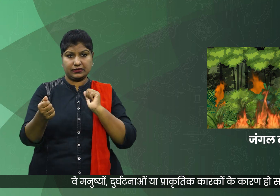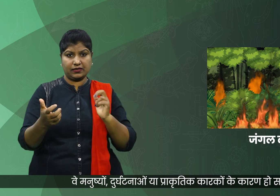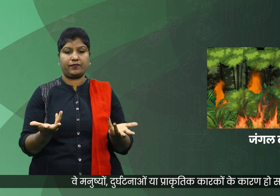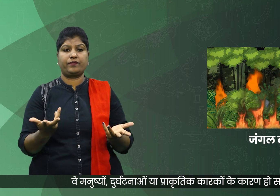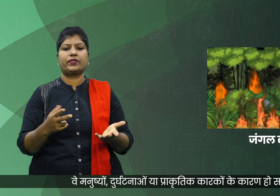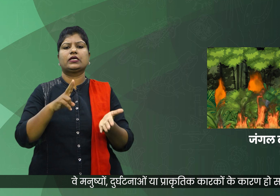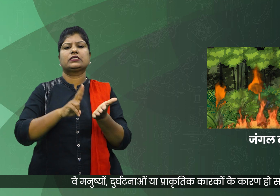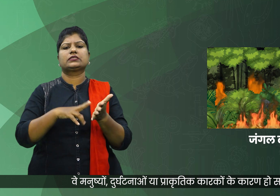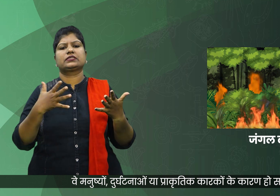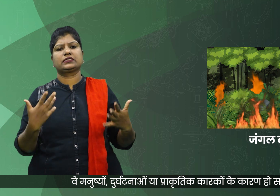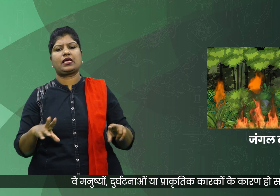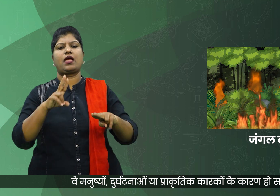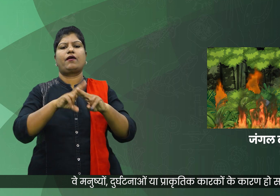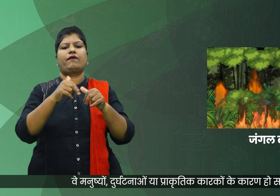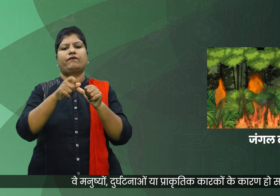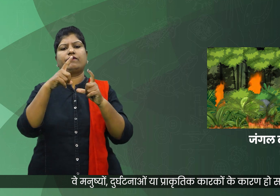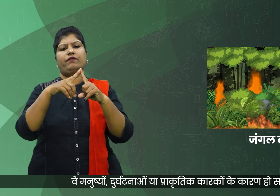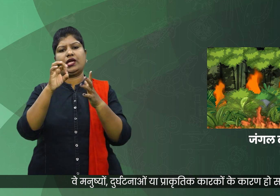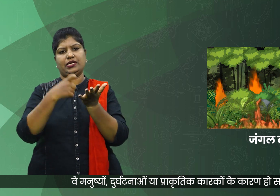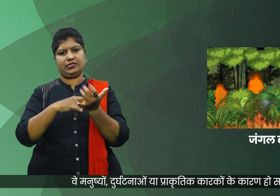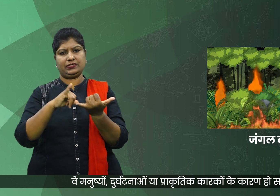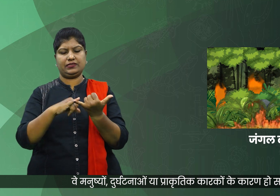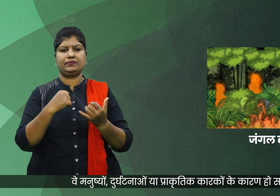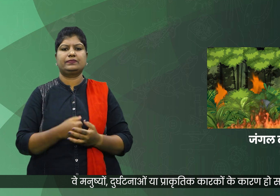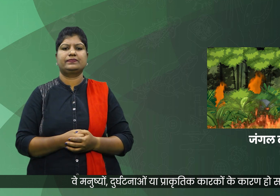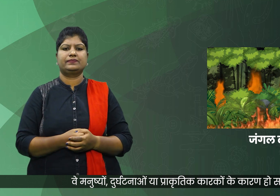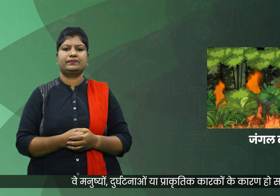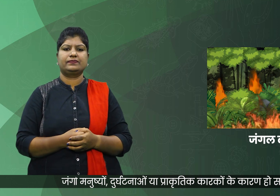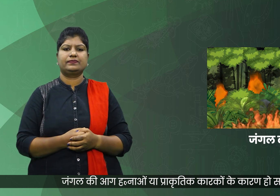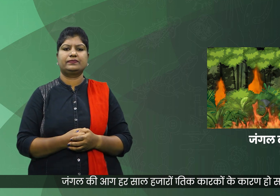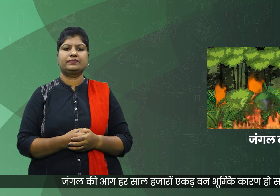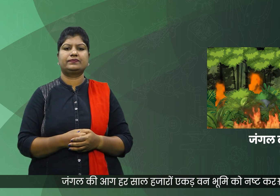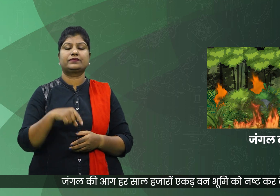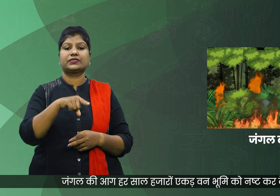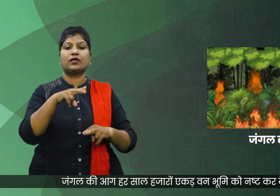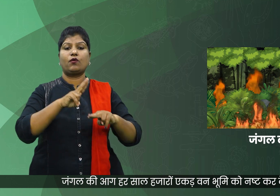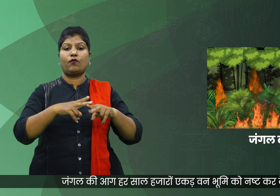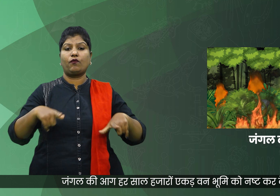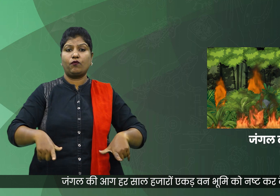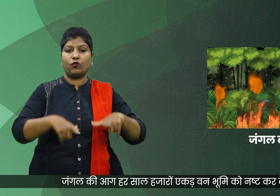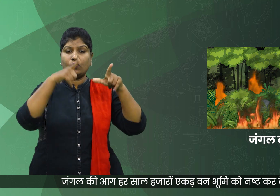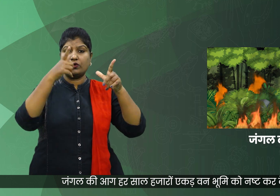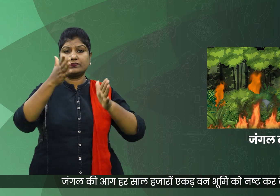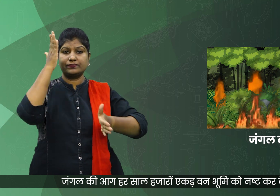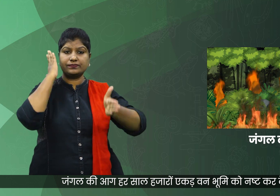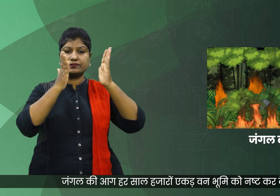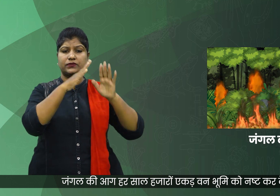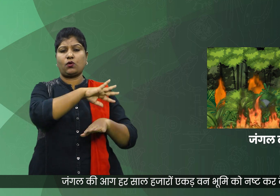है। जंगल की आग हर साल हजारो